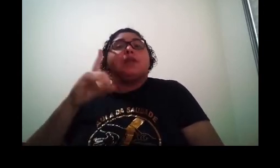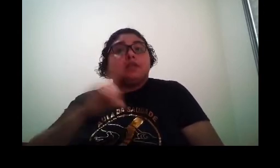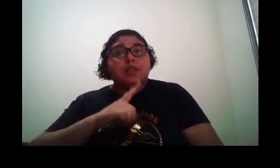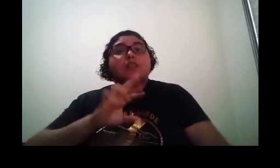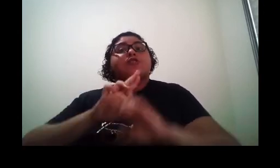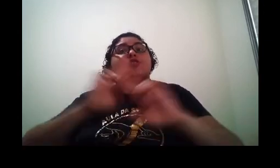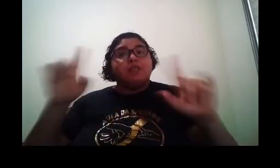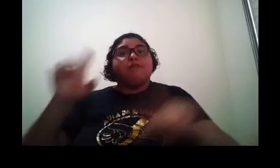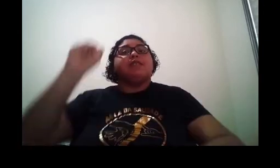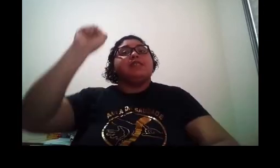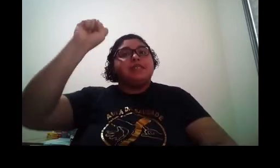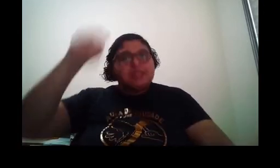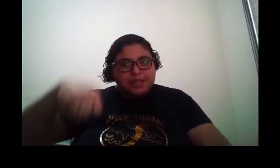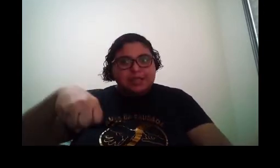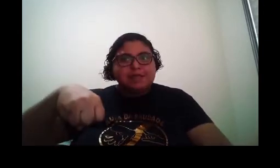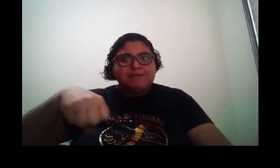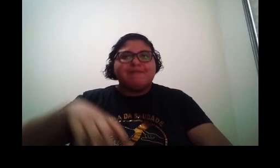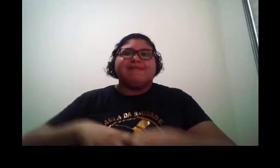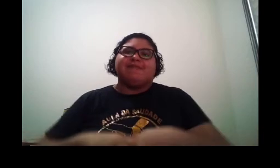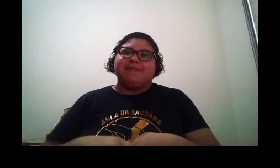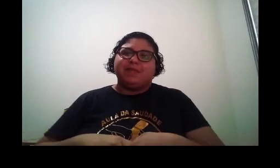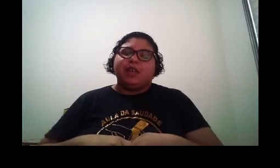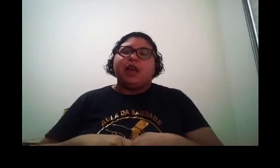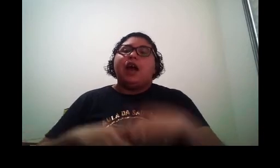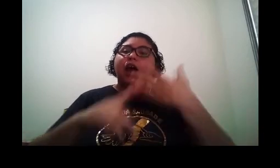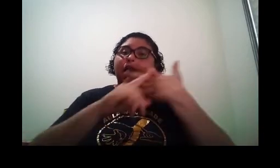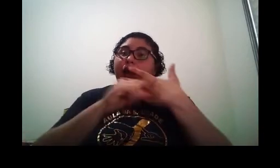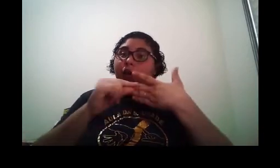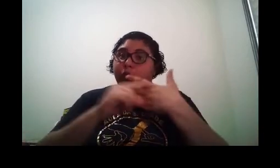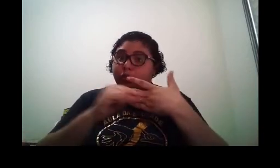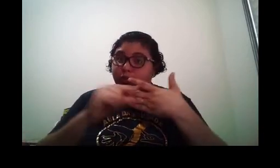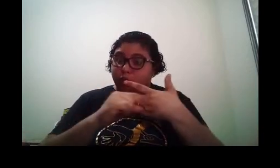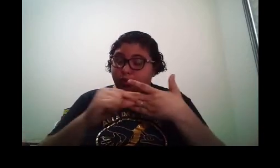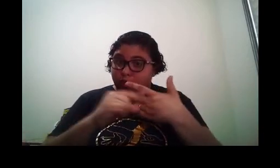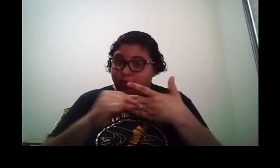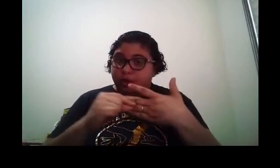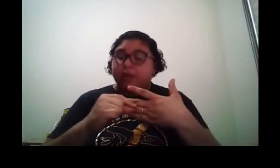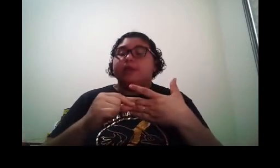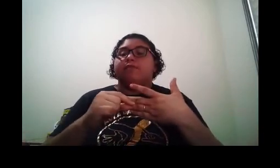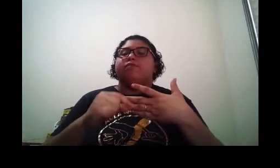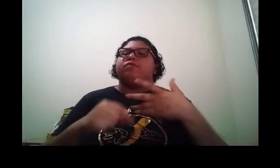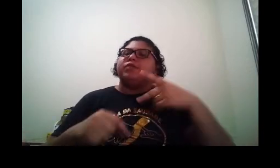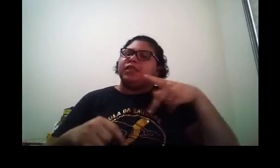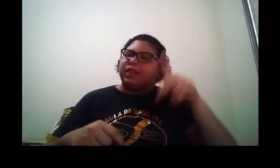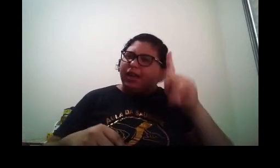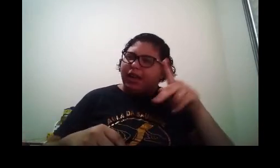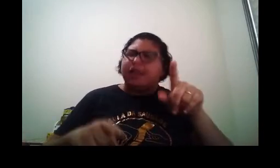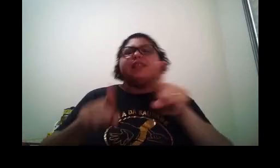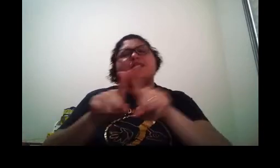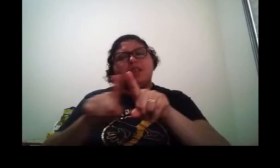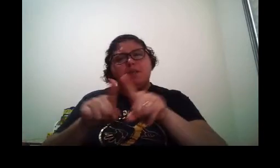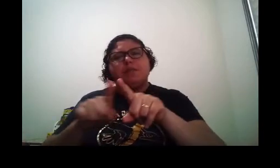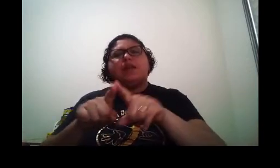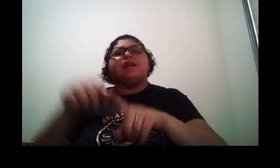existe uma cultura surda, que inclusive as autoras, né, a Gladys Perlin e a